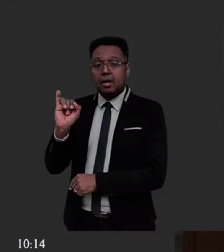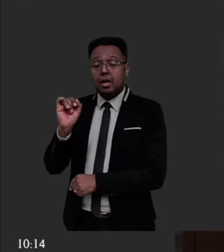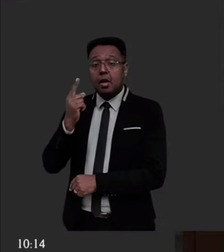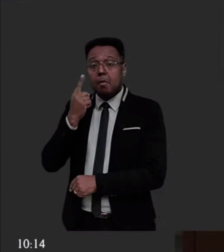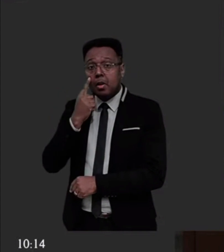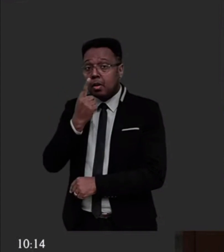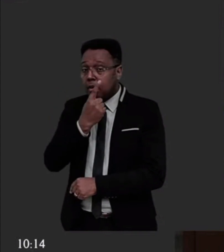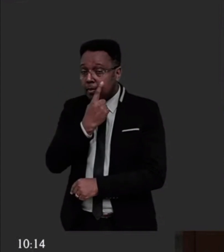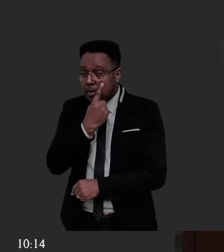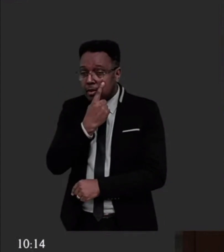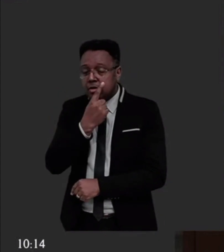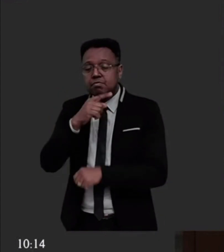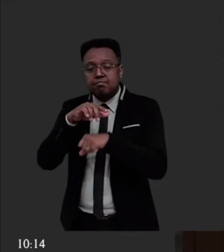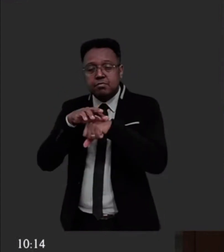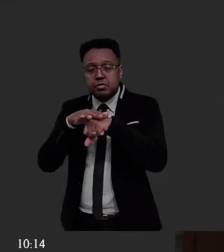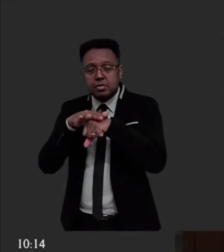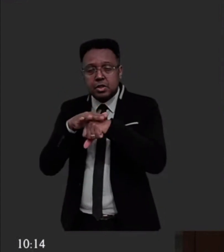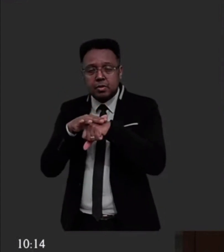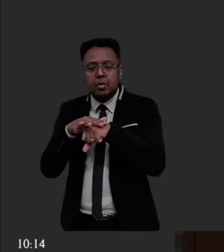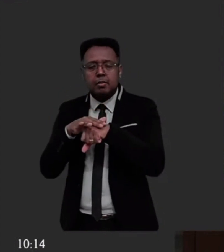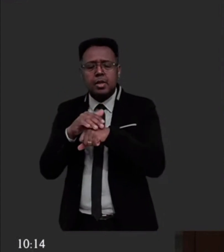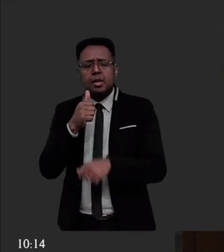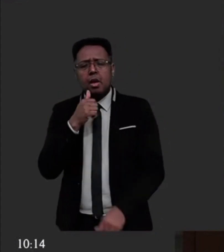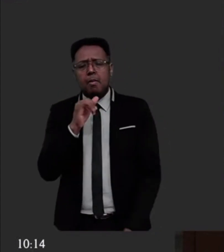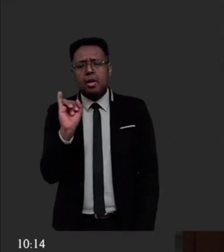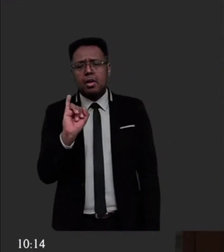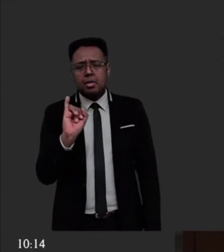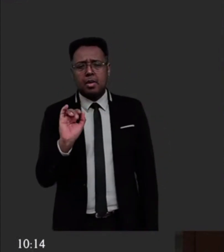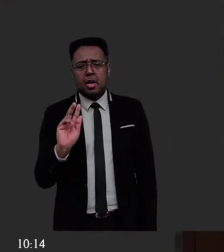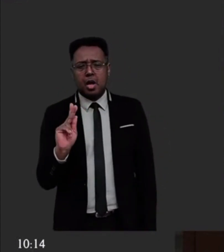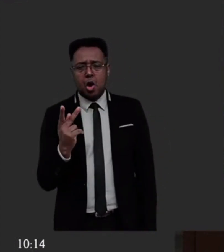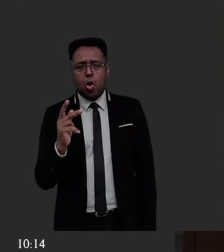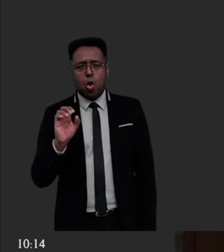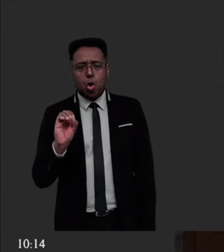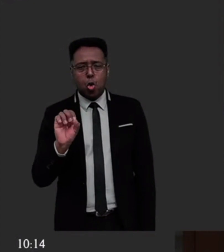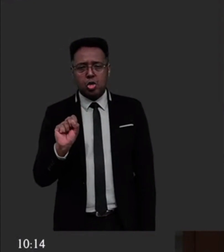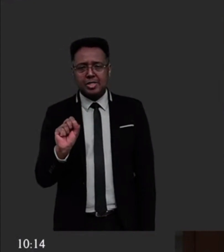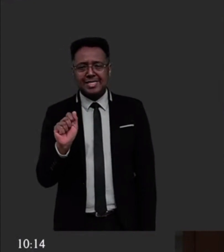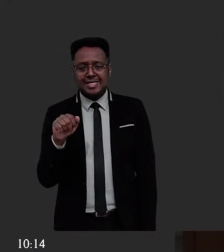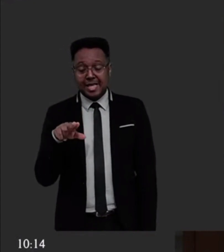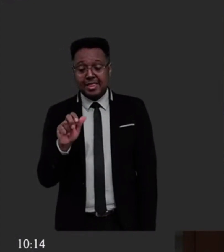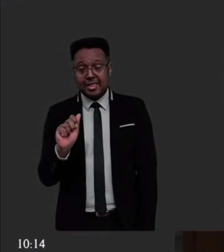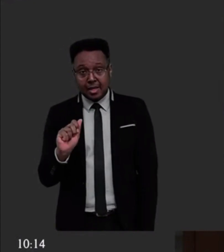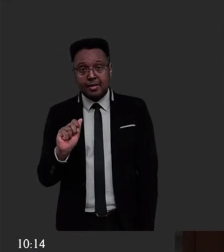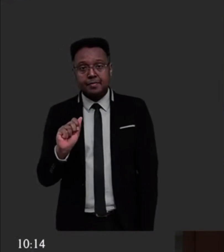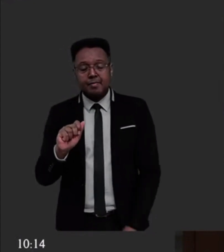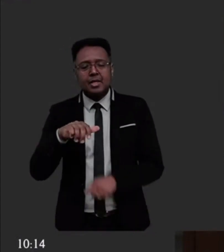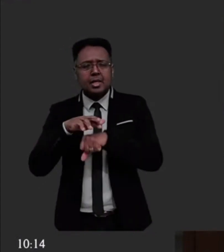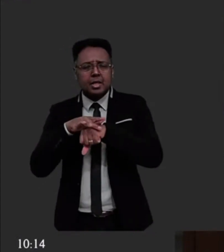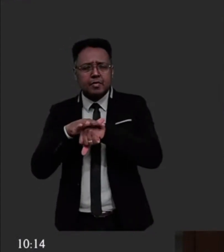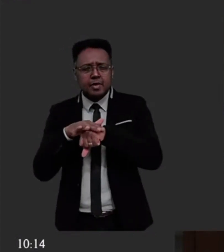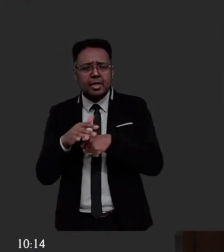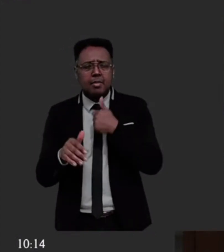visão. A irmã Osana da Silva Nascimento, de Jundiaí, muito enferma. A irmã Júlia